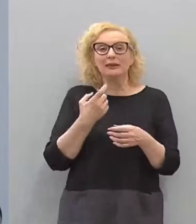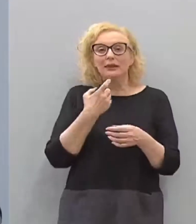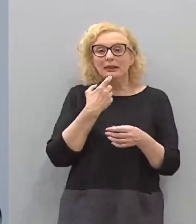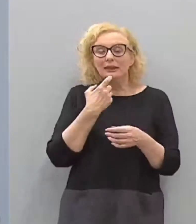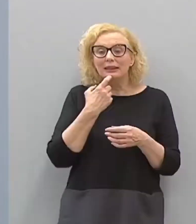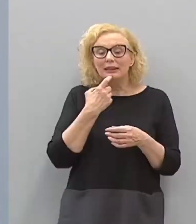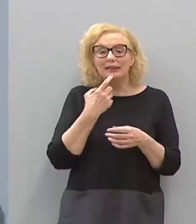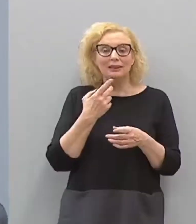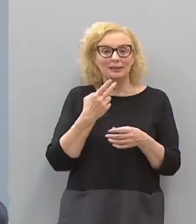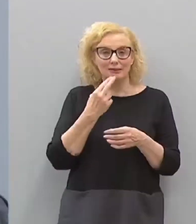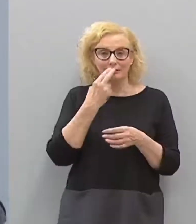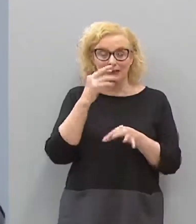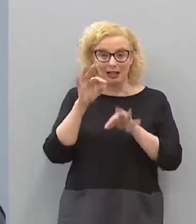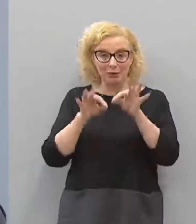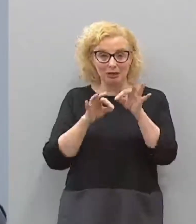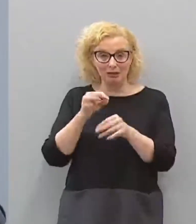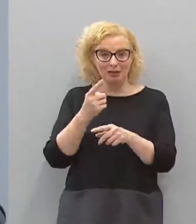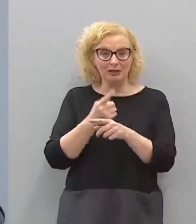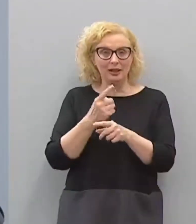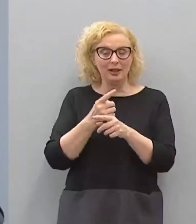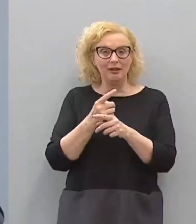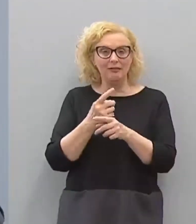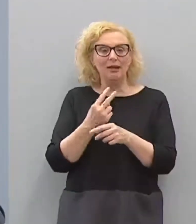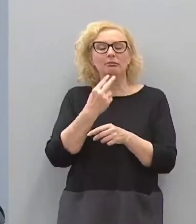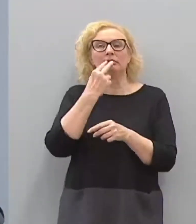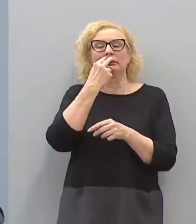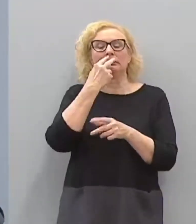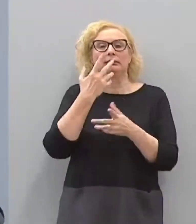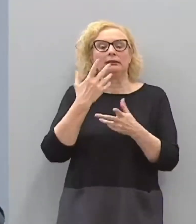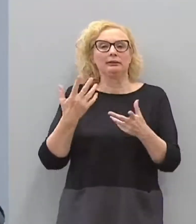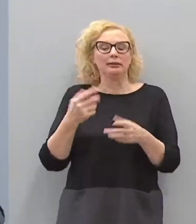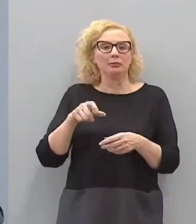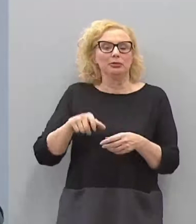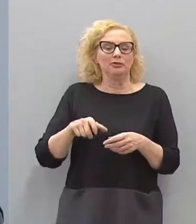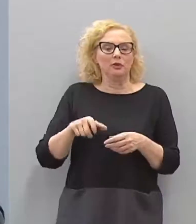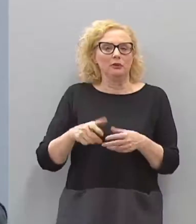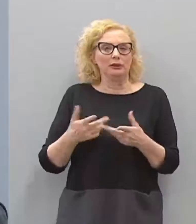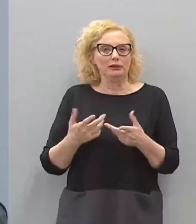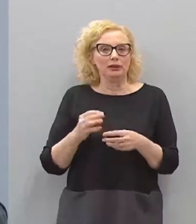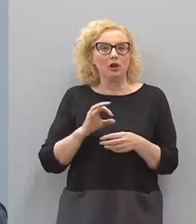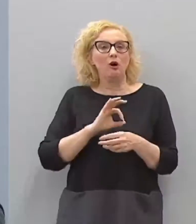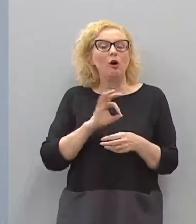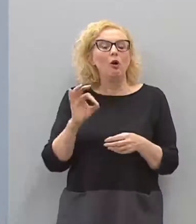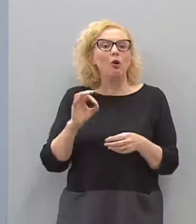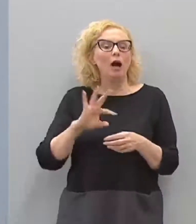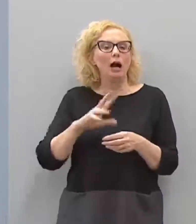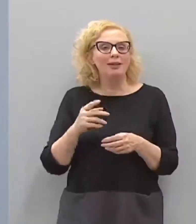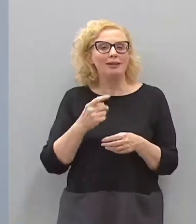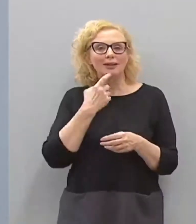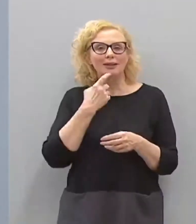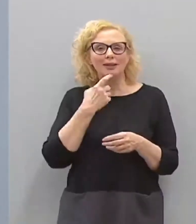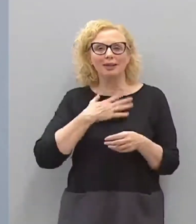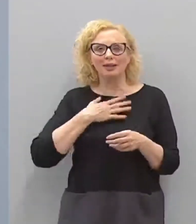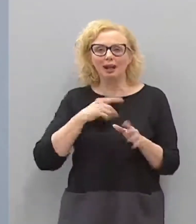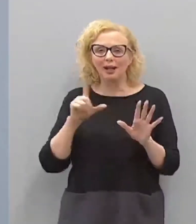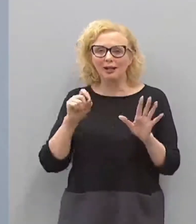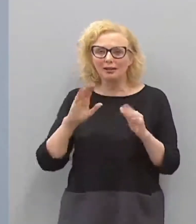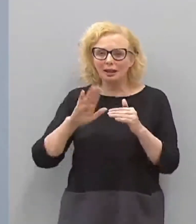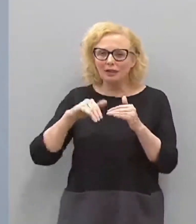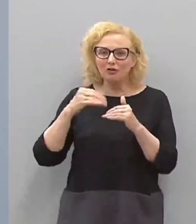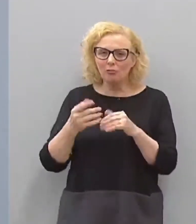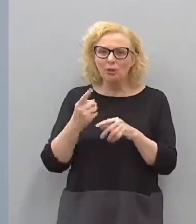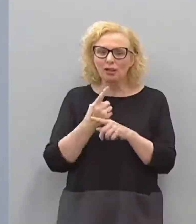terapie intensive loro malgrado e del e degli ospedali cioè gli ultrasettantenni rispettino le regole altrimenti non